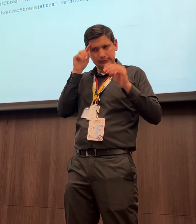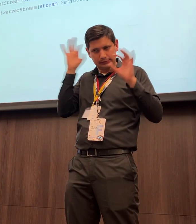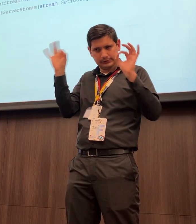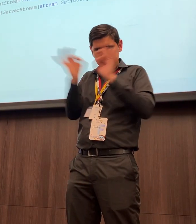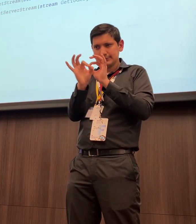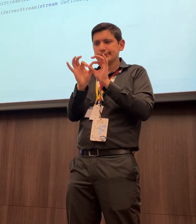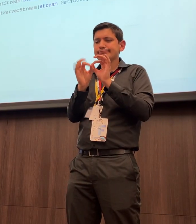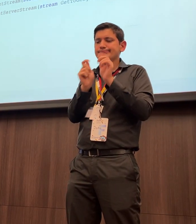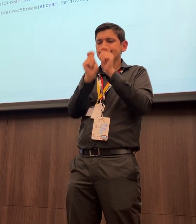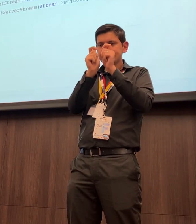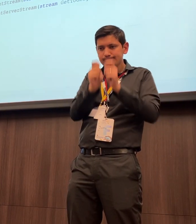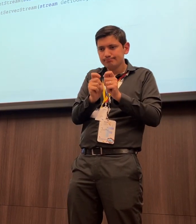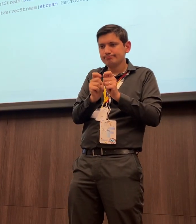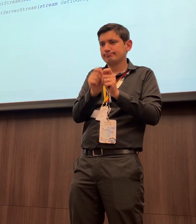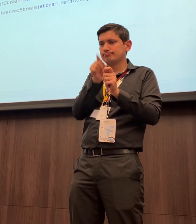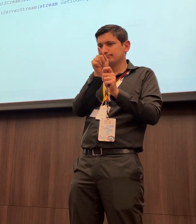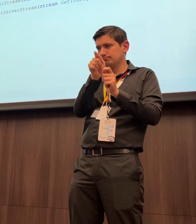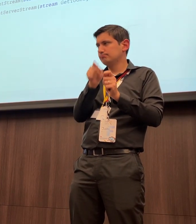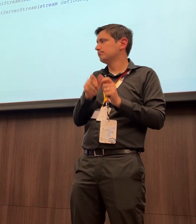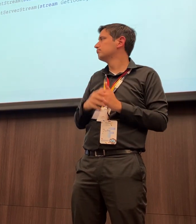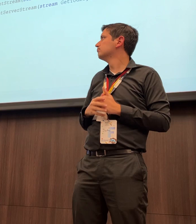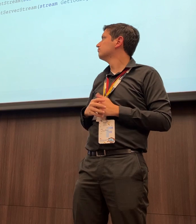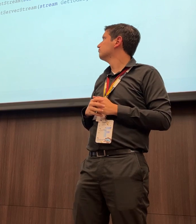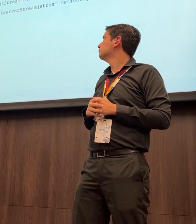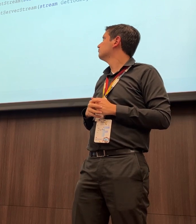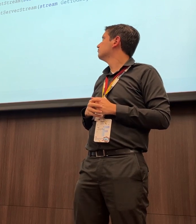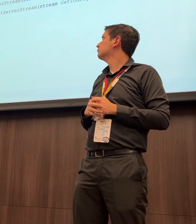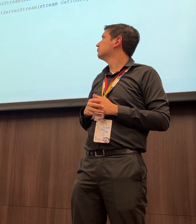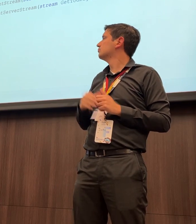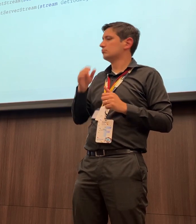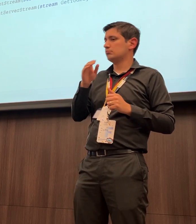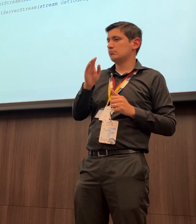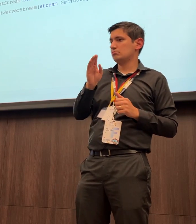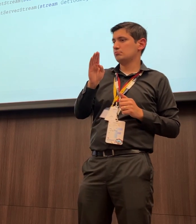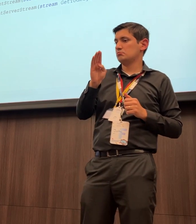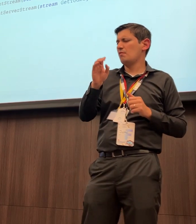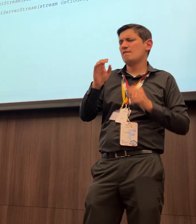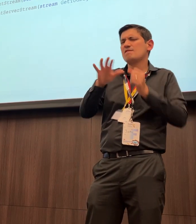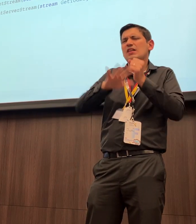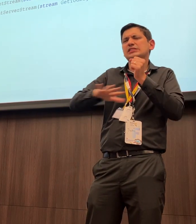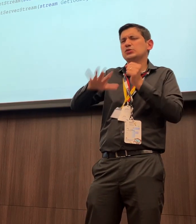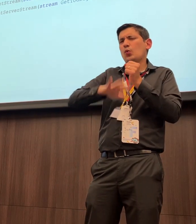digamos, escribir las definiciones. En el caso básico de